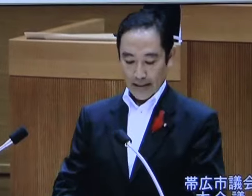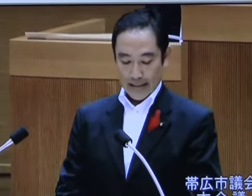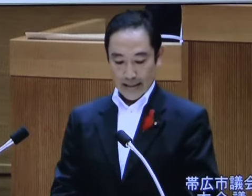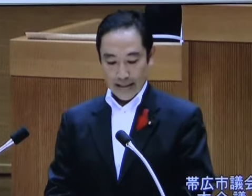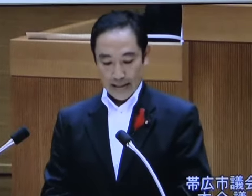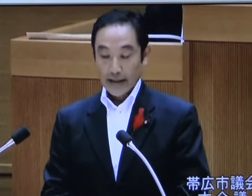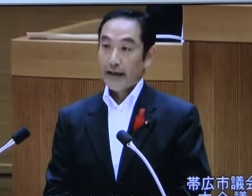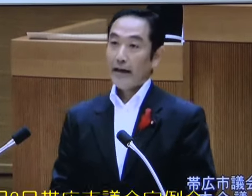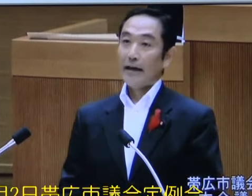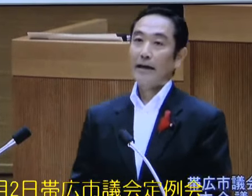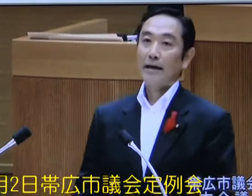さて、